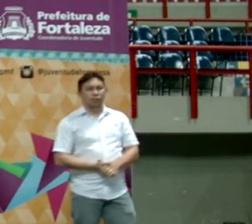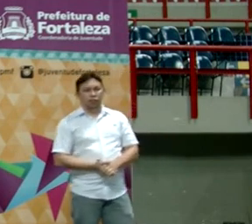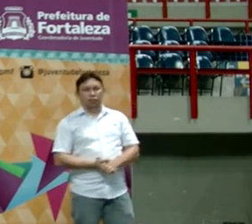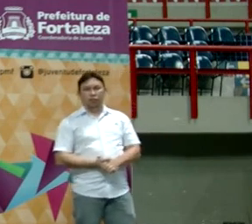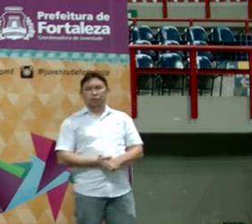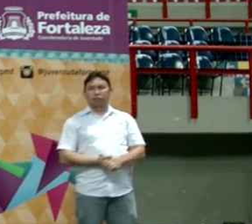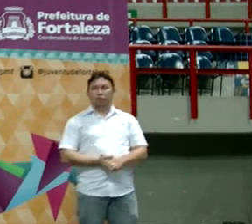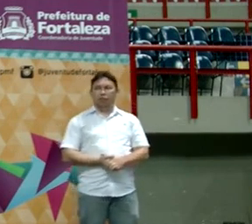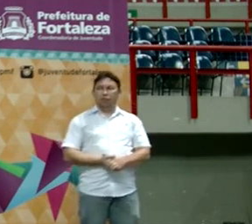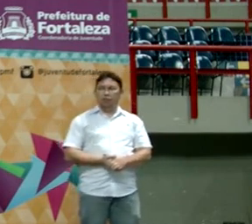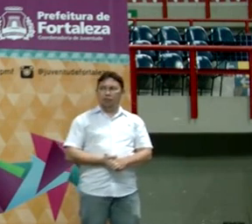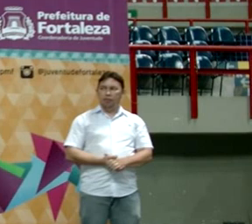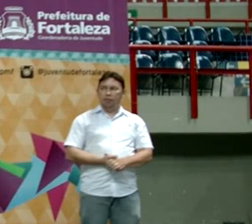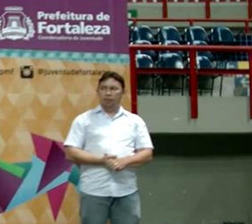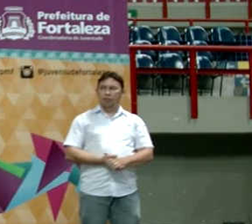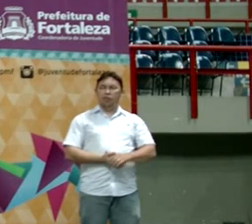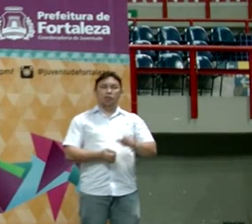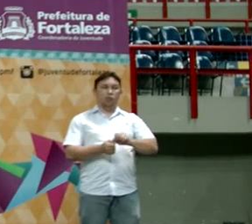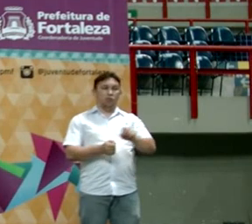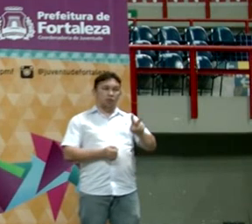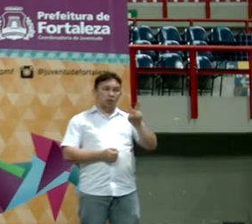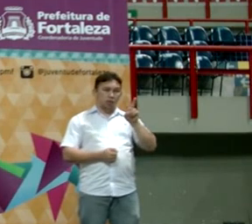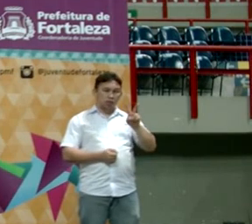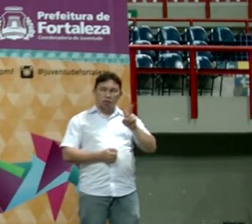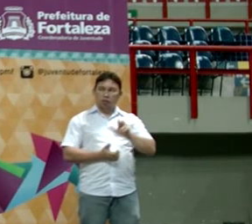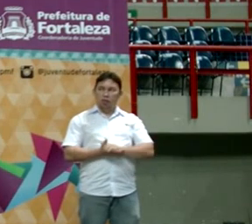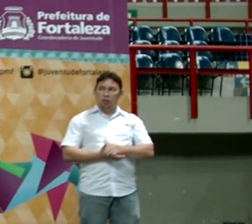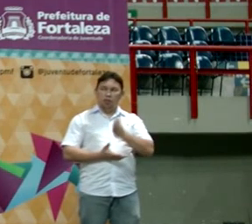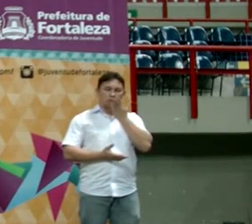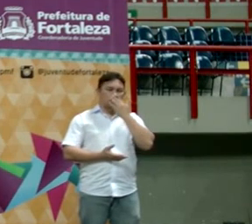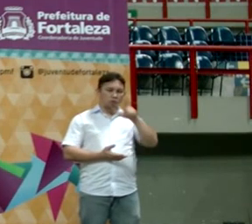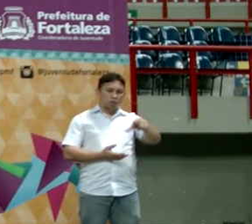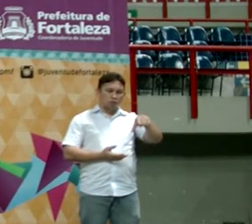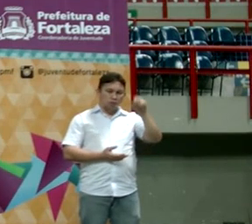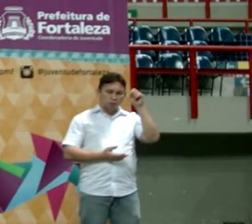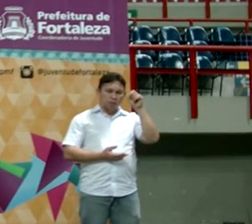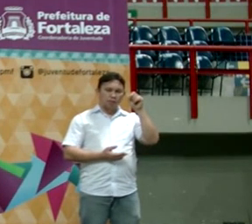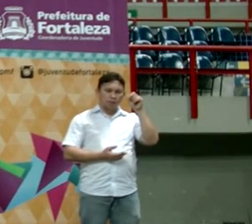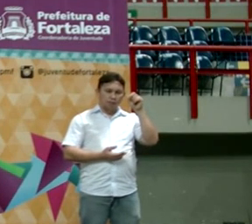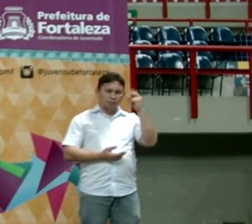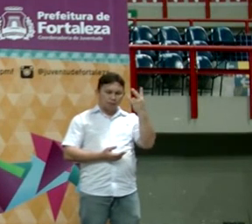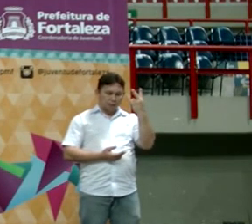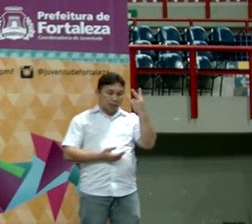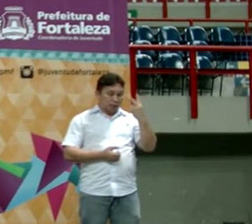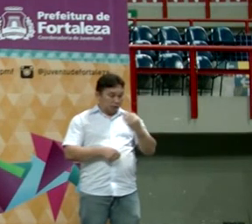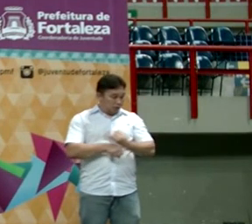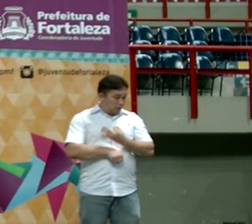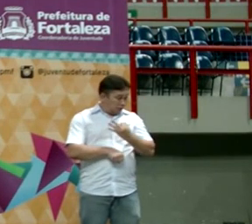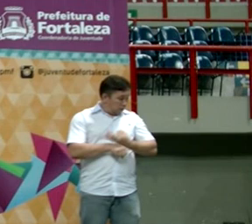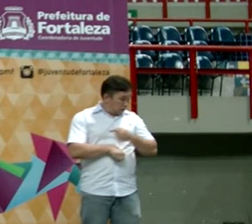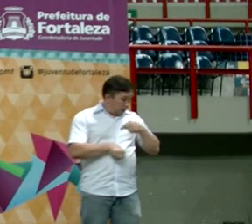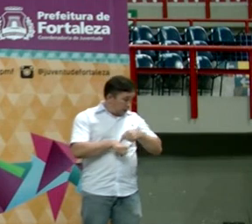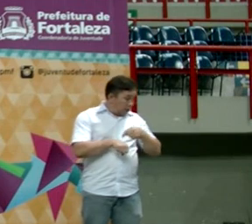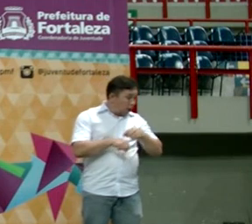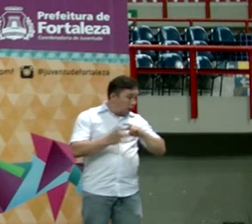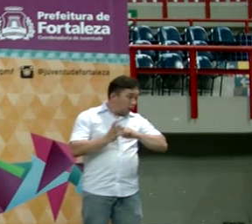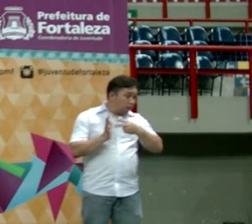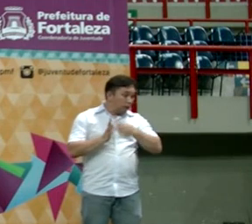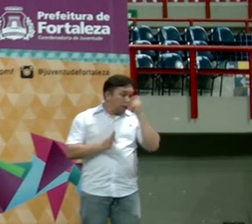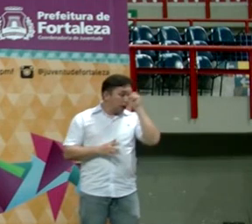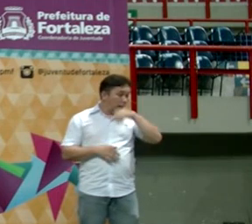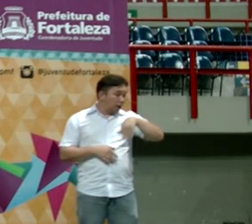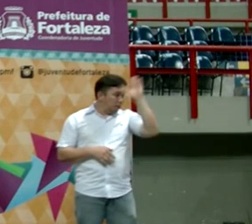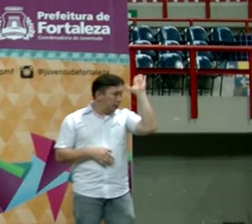Olha, eu vou fazer duas. Então vou escolher aqui a danada da danada, tá? Nós vamos